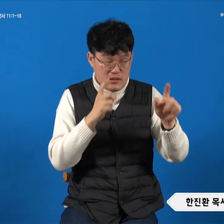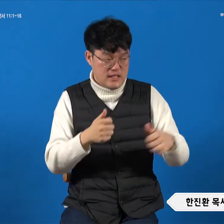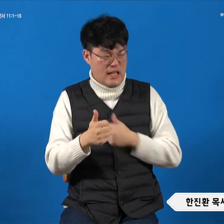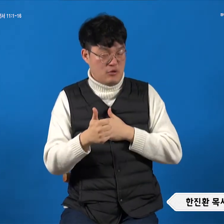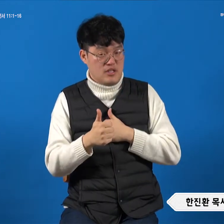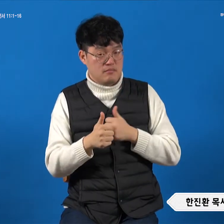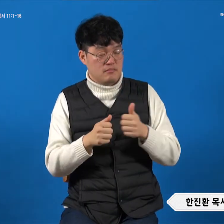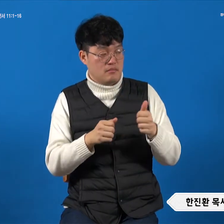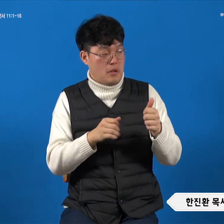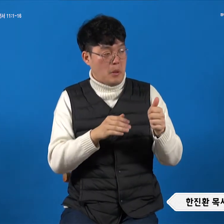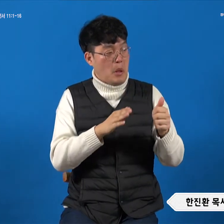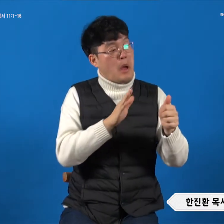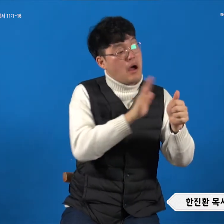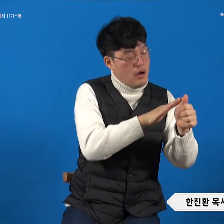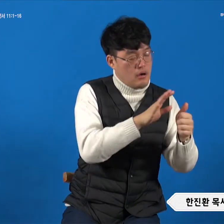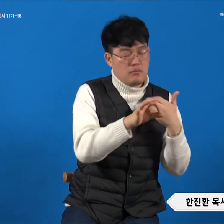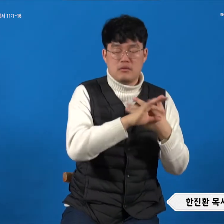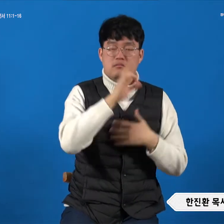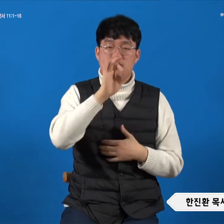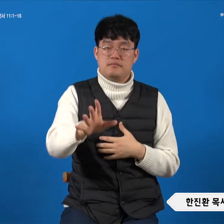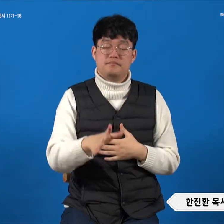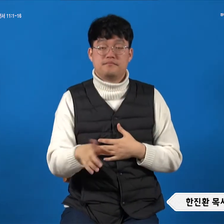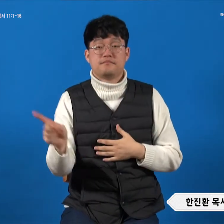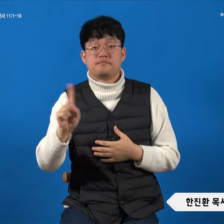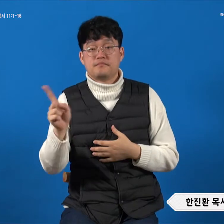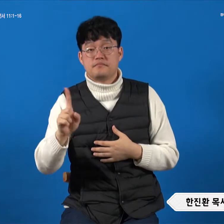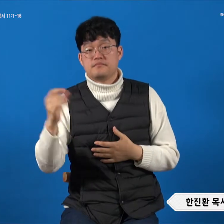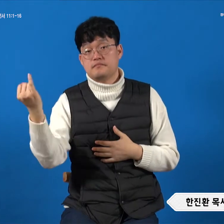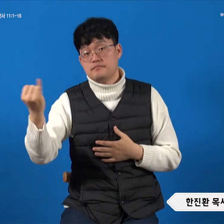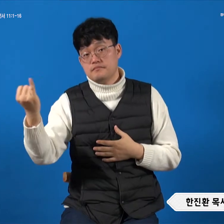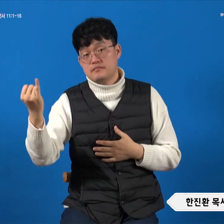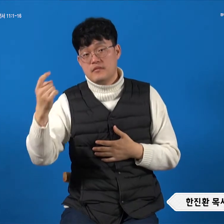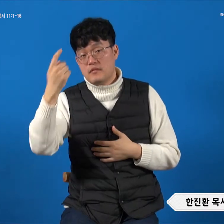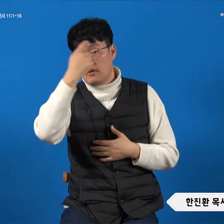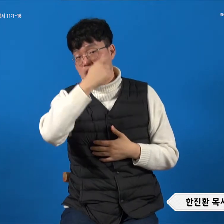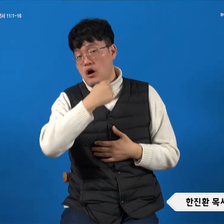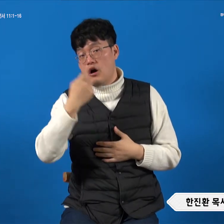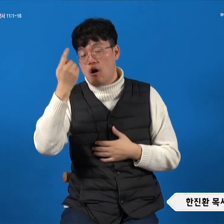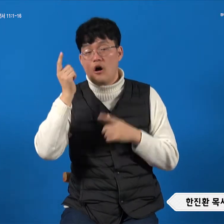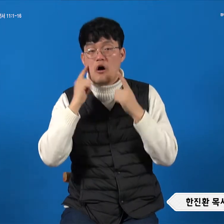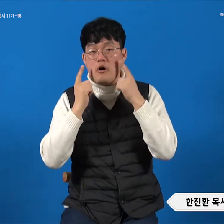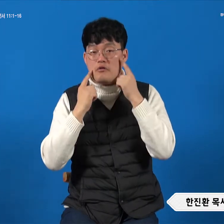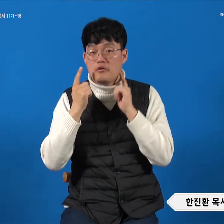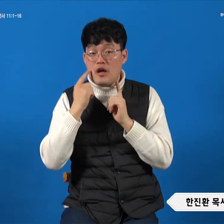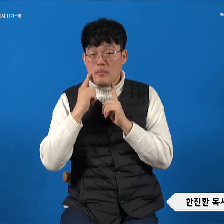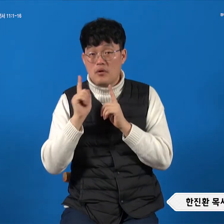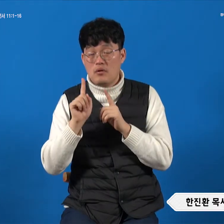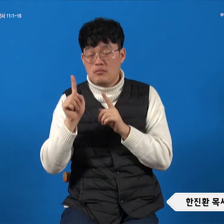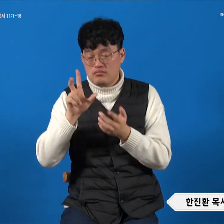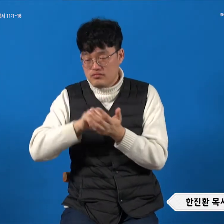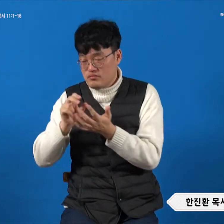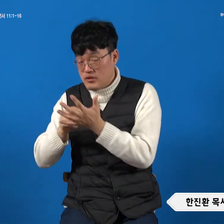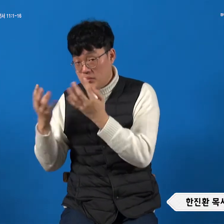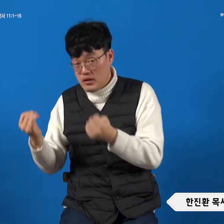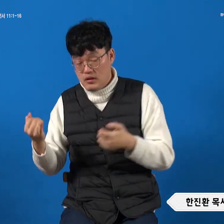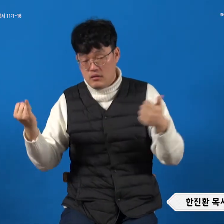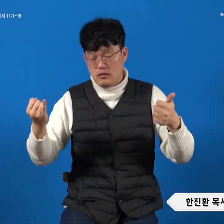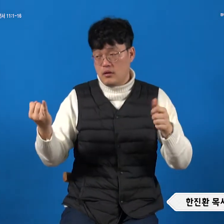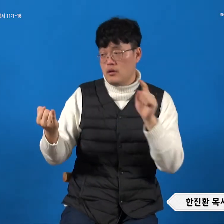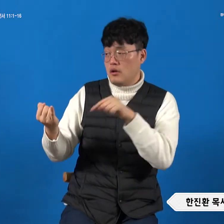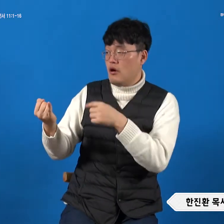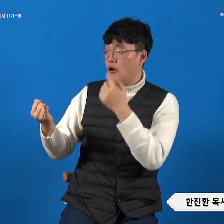영린을 건드리면 안 됩니다. 어떤 아가씨가 이 피부에 트러블이 많은데, 그런데 어떤 사람이